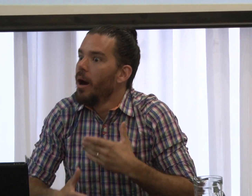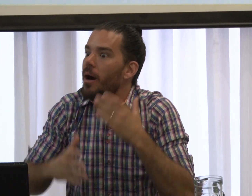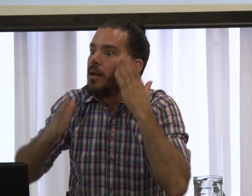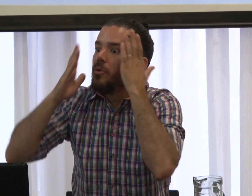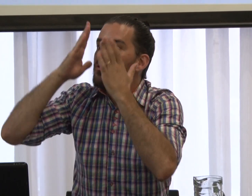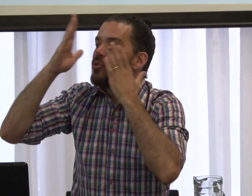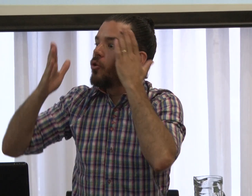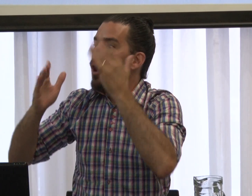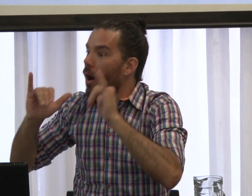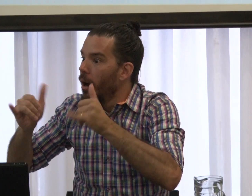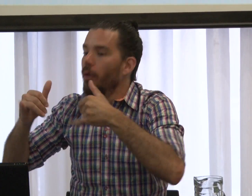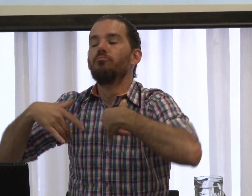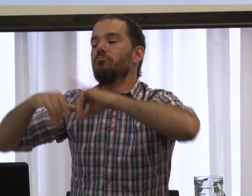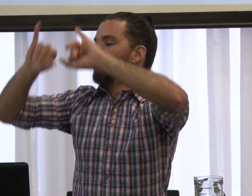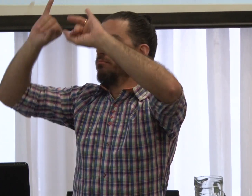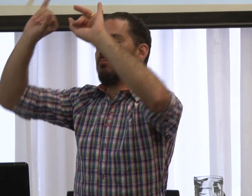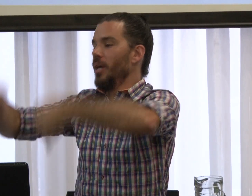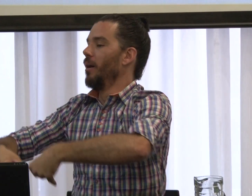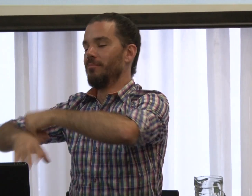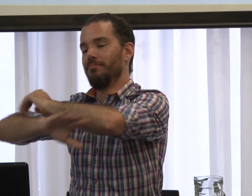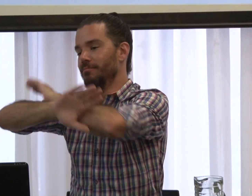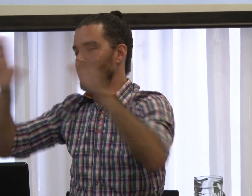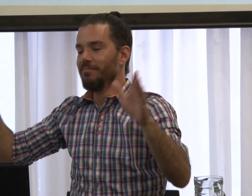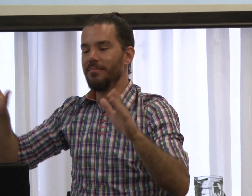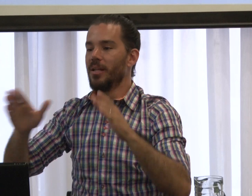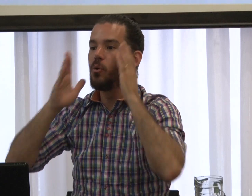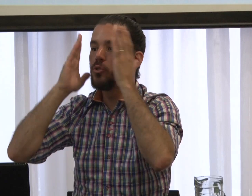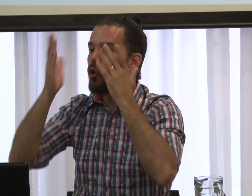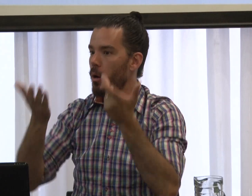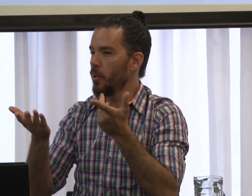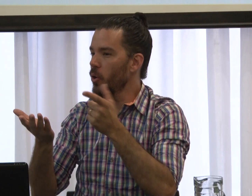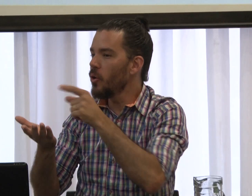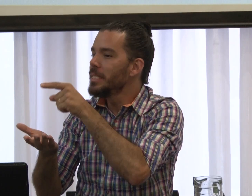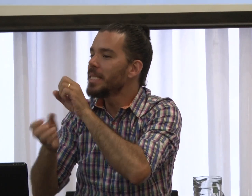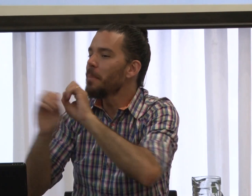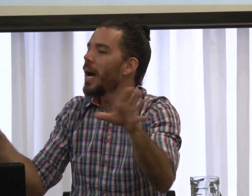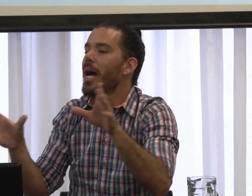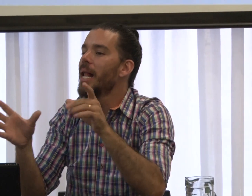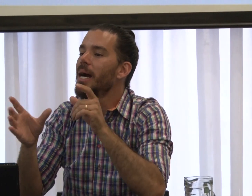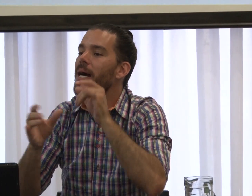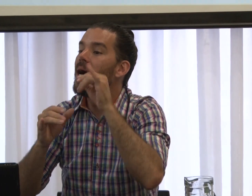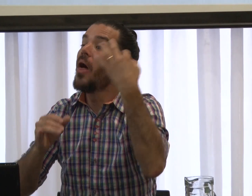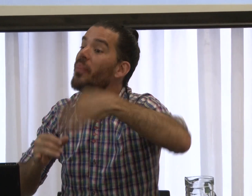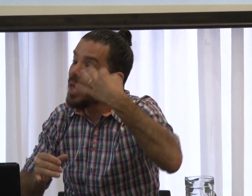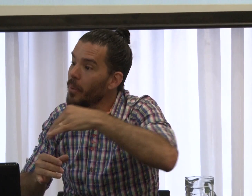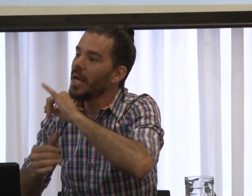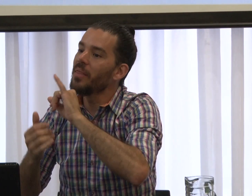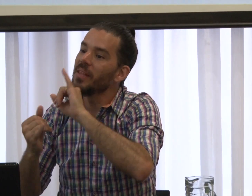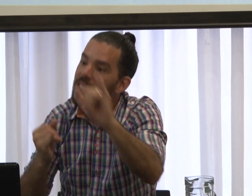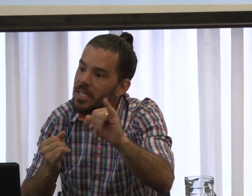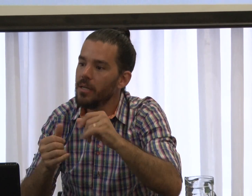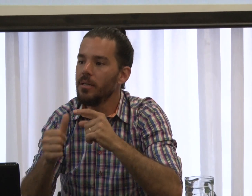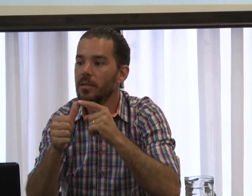parecía feo, que no era un idioma que nunca iban a poder llegar a desarrollarse. Esto es lo que pensaba el imaginario de